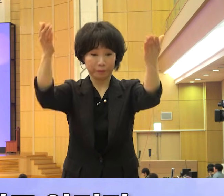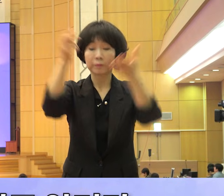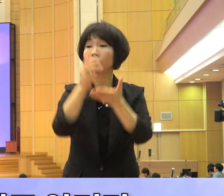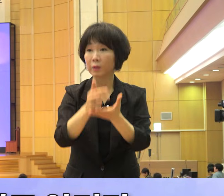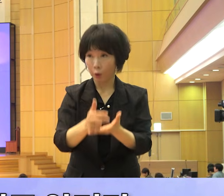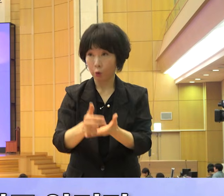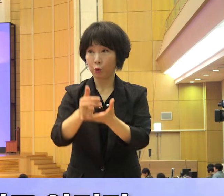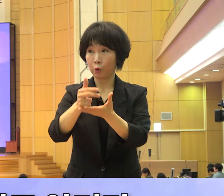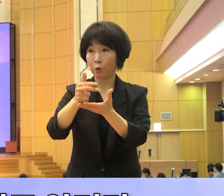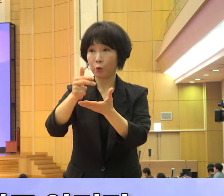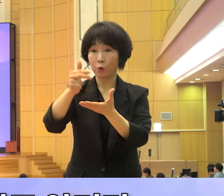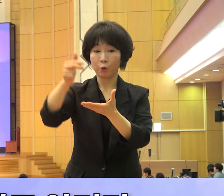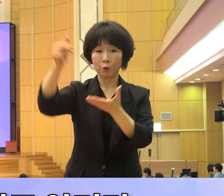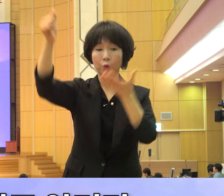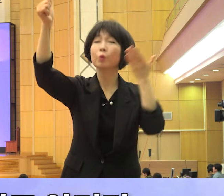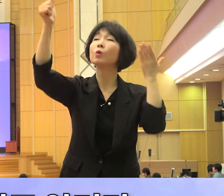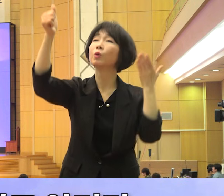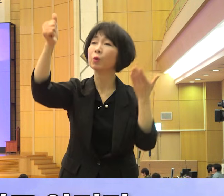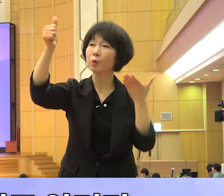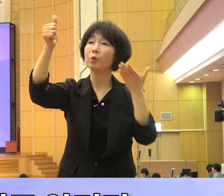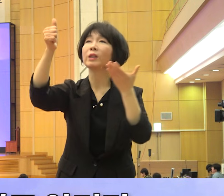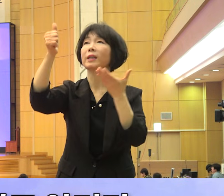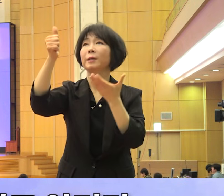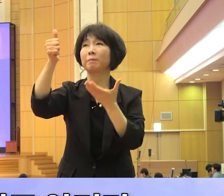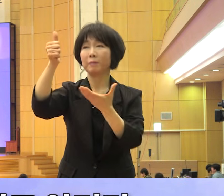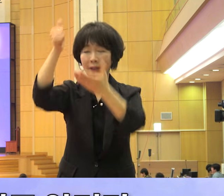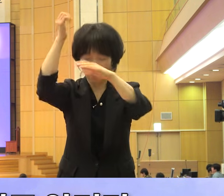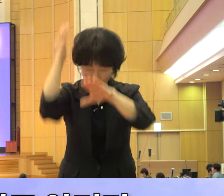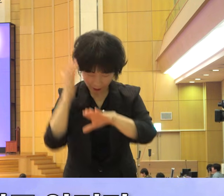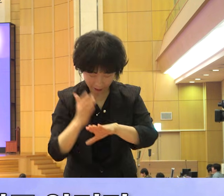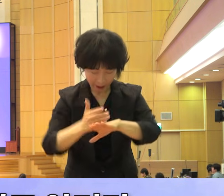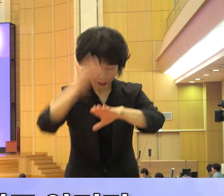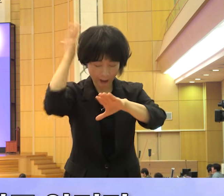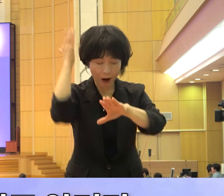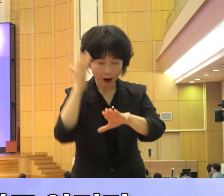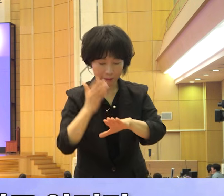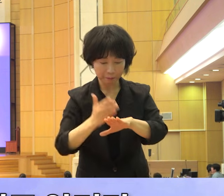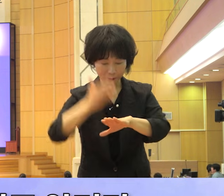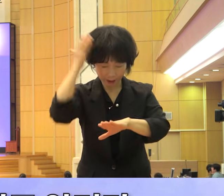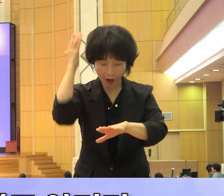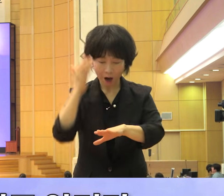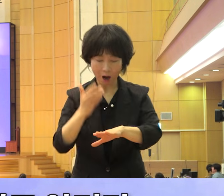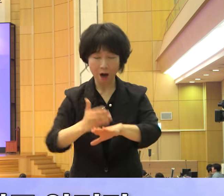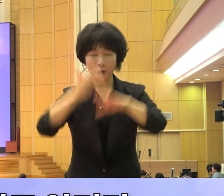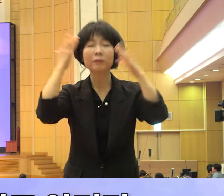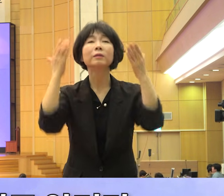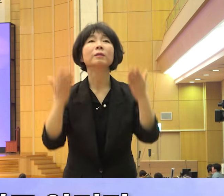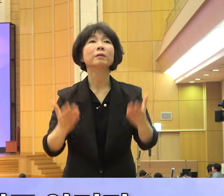주님께 감사드려요.